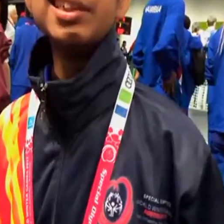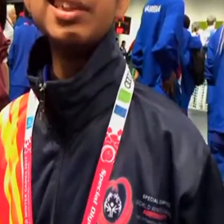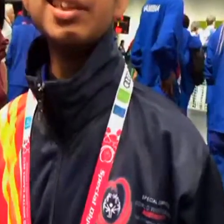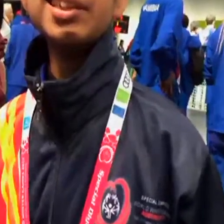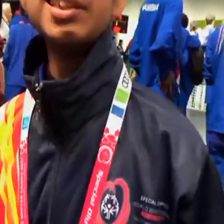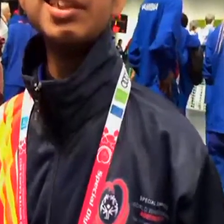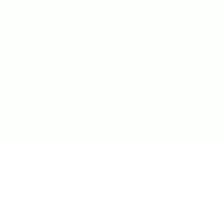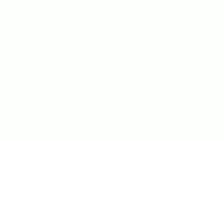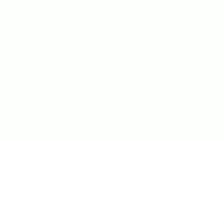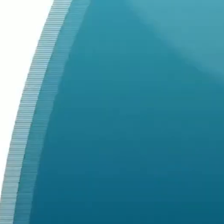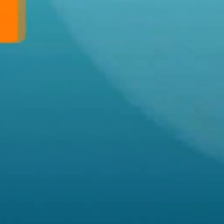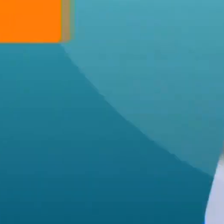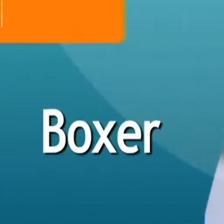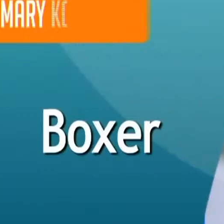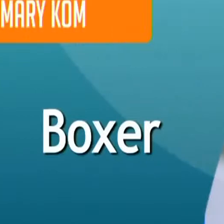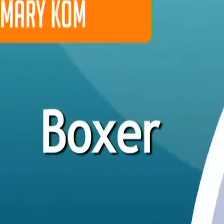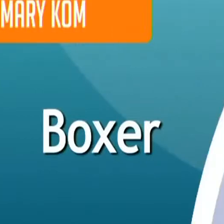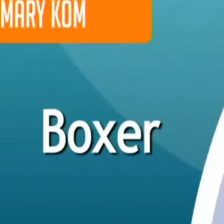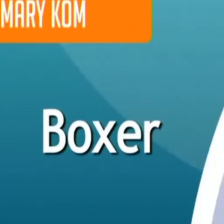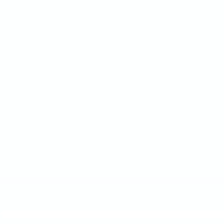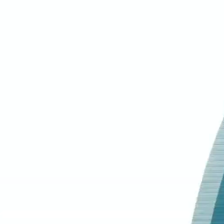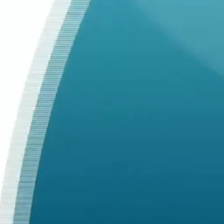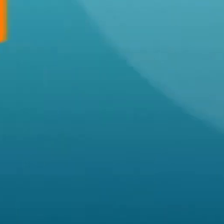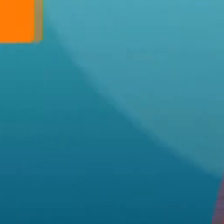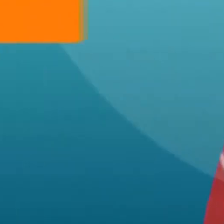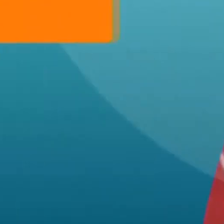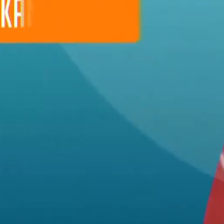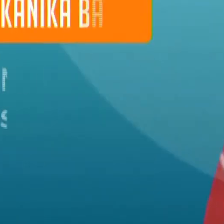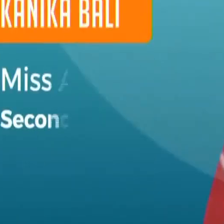मन चाहा दिन चुने